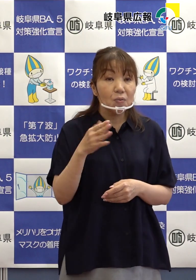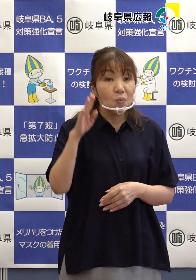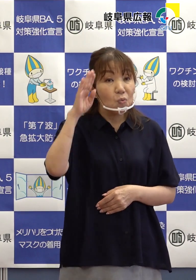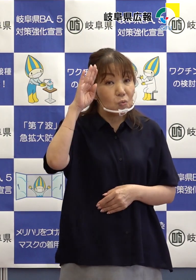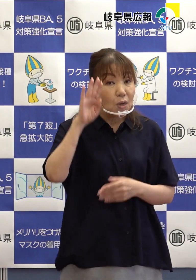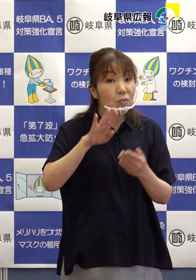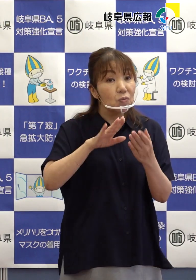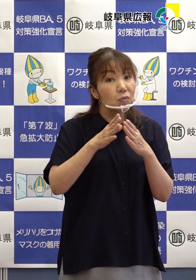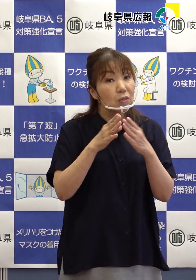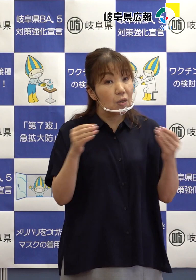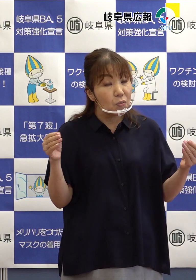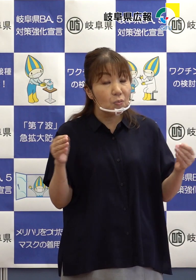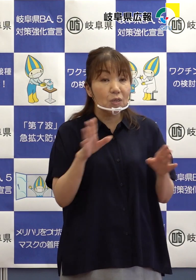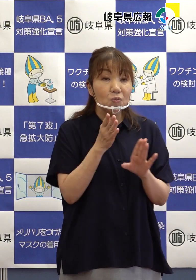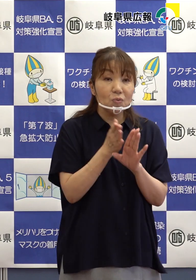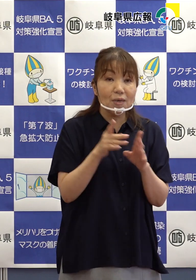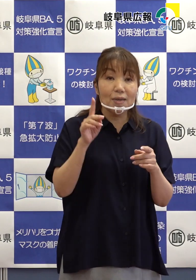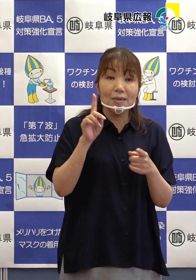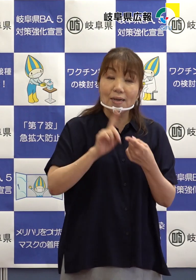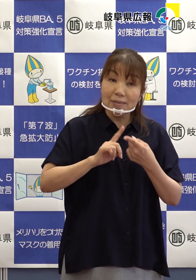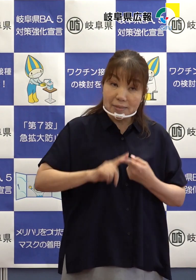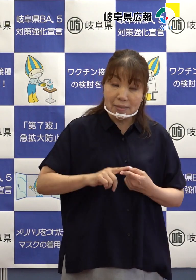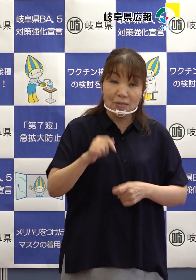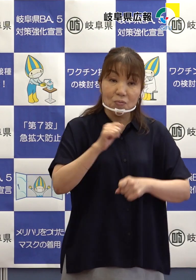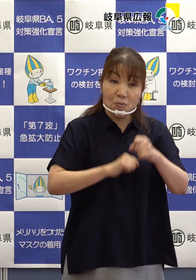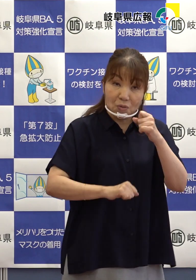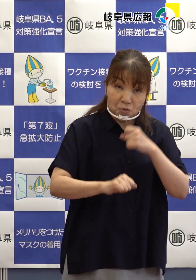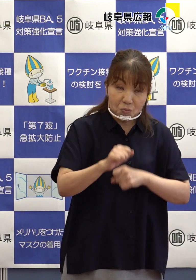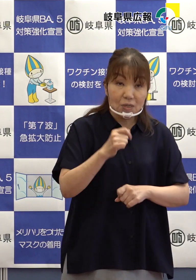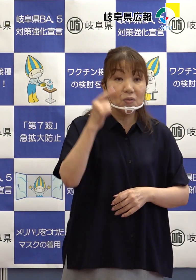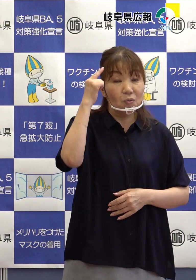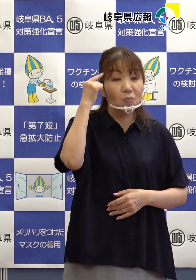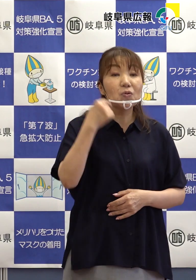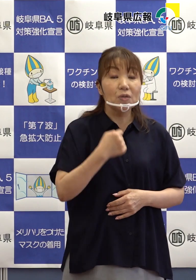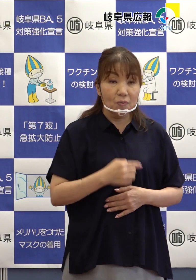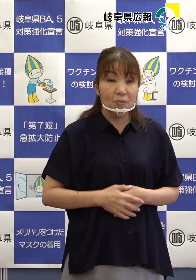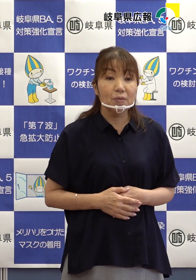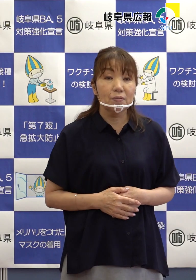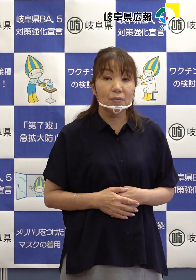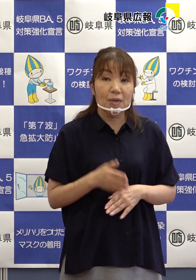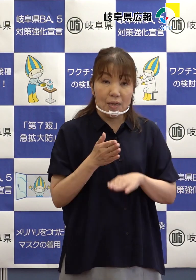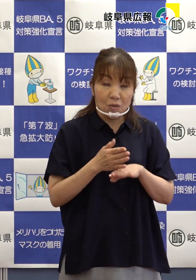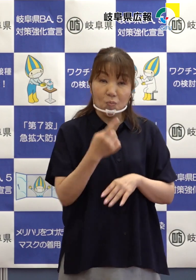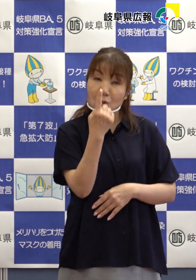hereを岐阜県らしい取り組んではないかなというふうに思っています